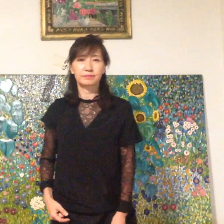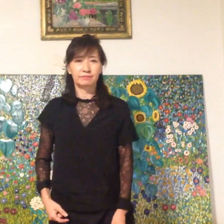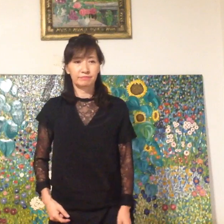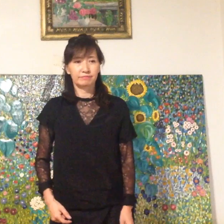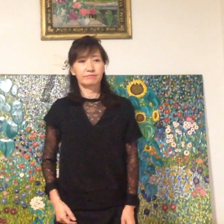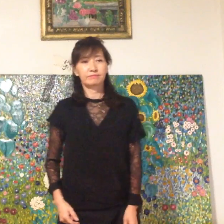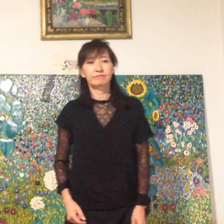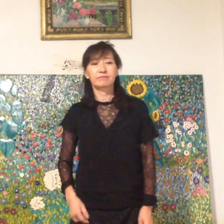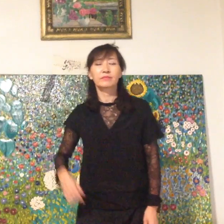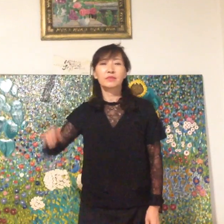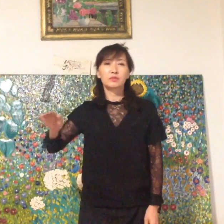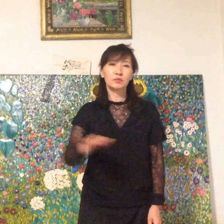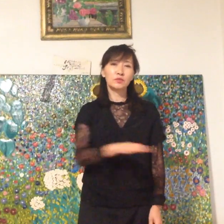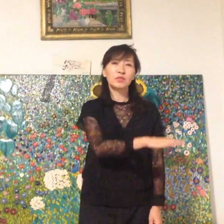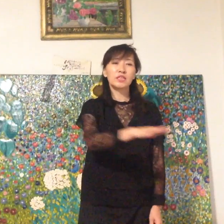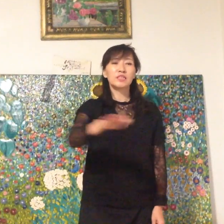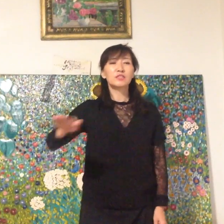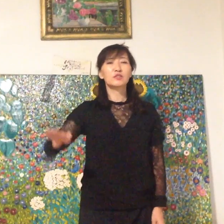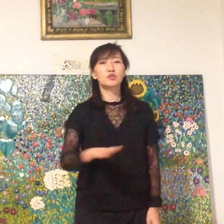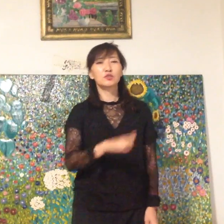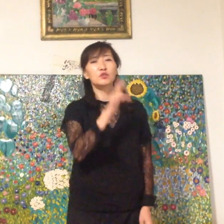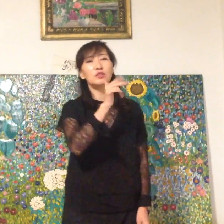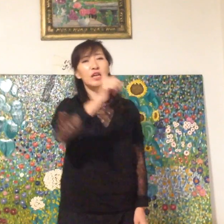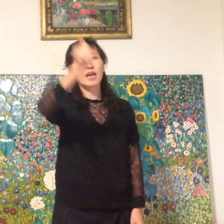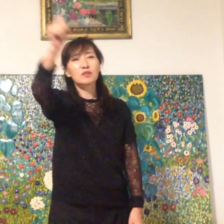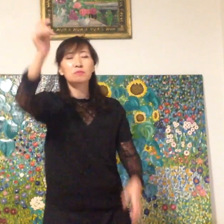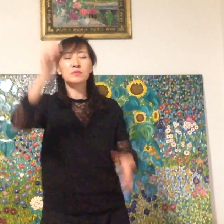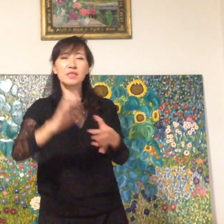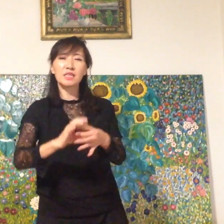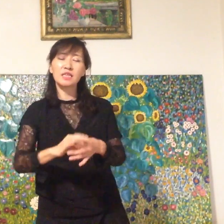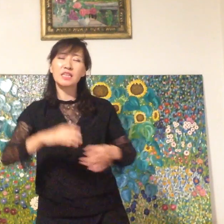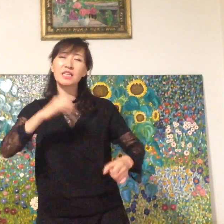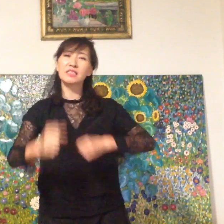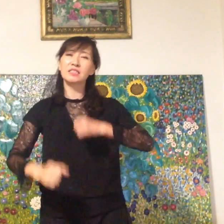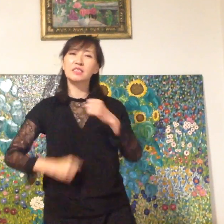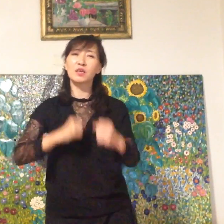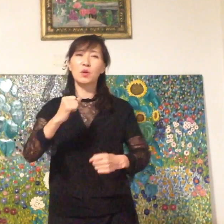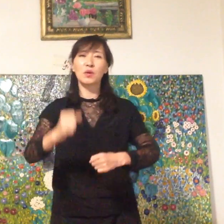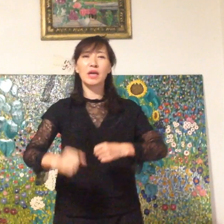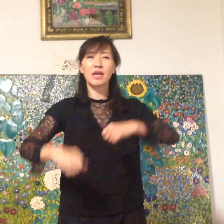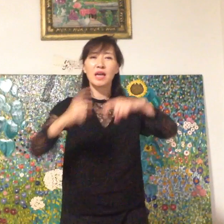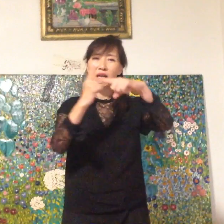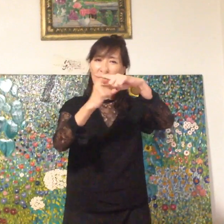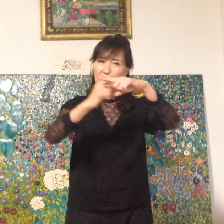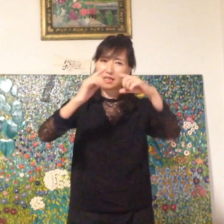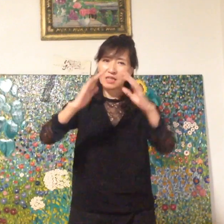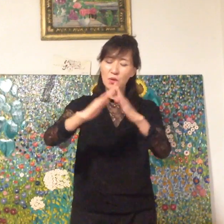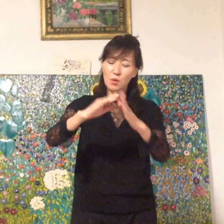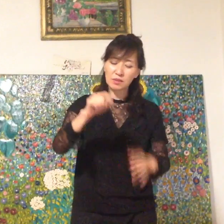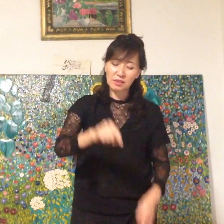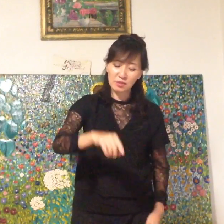우리는 주의 움직이는 교회 이곳은